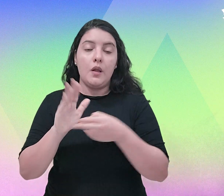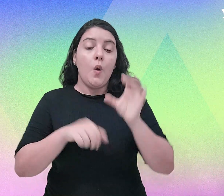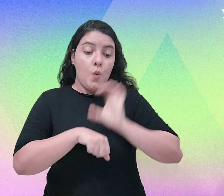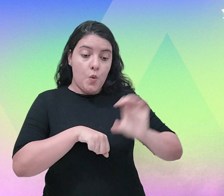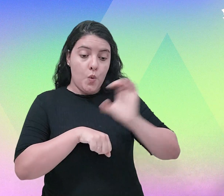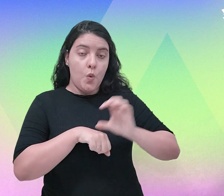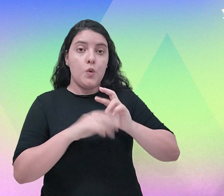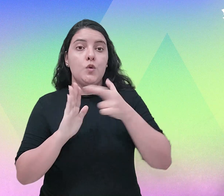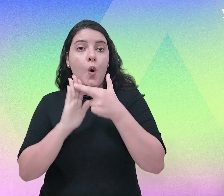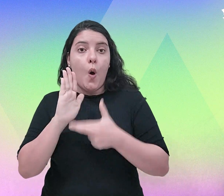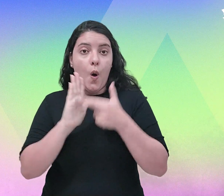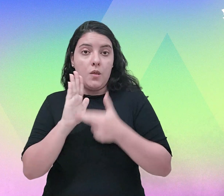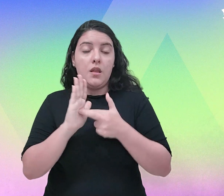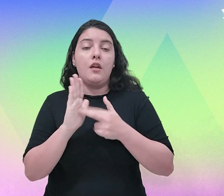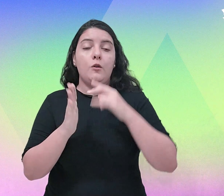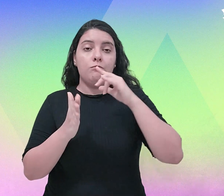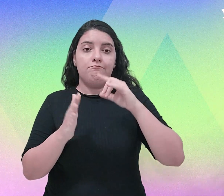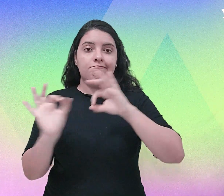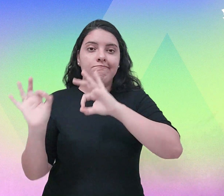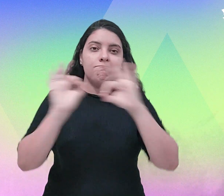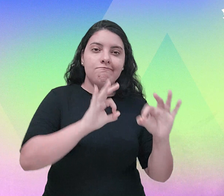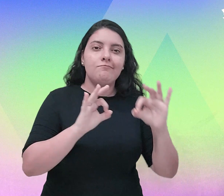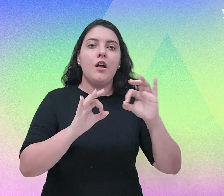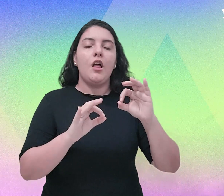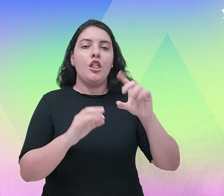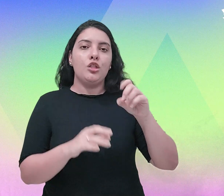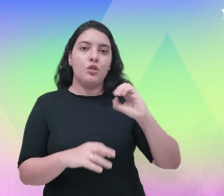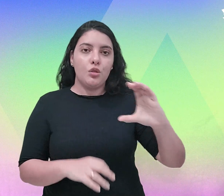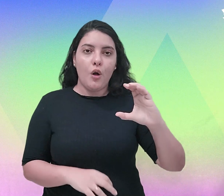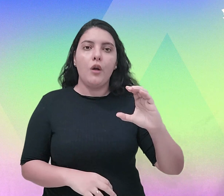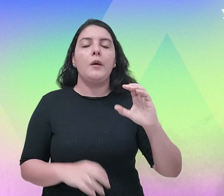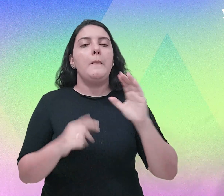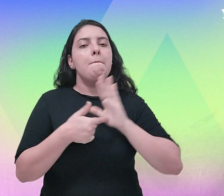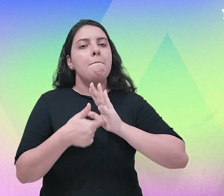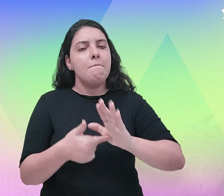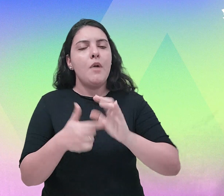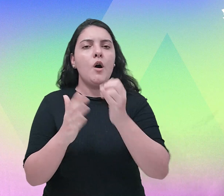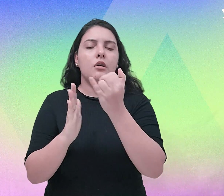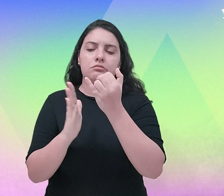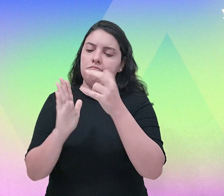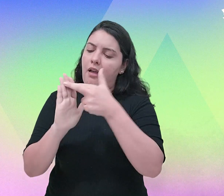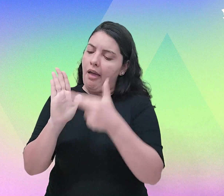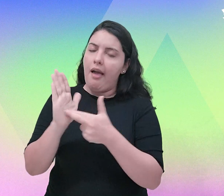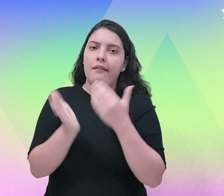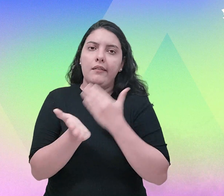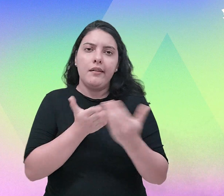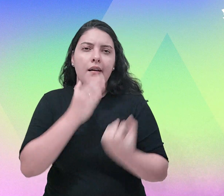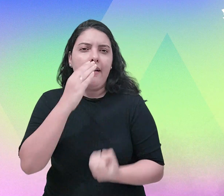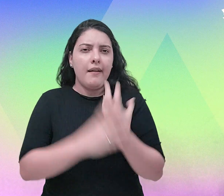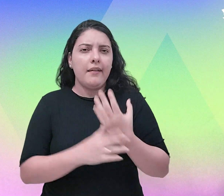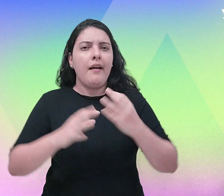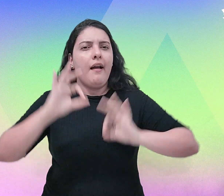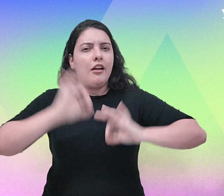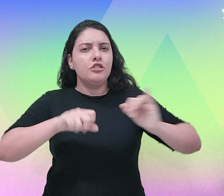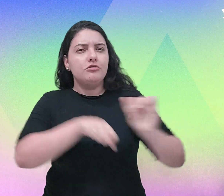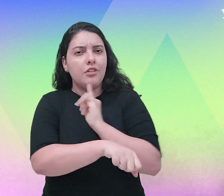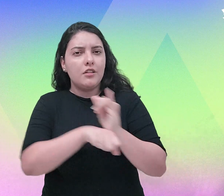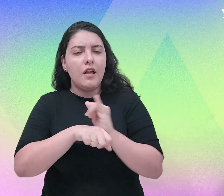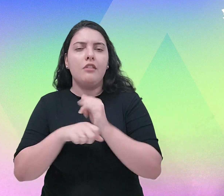curso roteiro para documentário apresenta de maneira introdutória conceitos para a elaboração de roteiros documentais dando